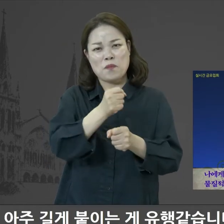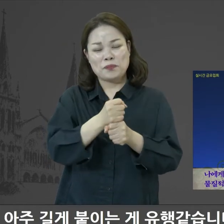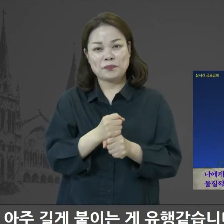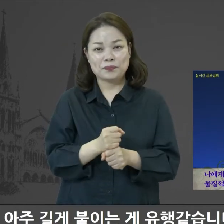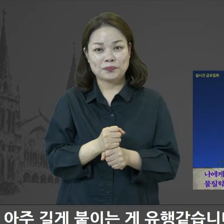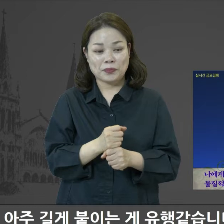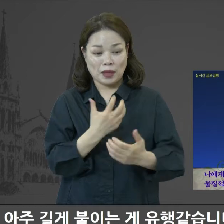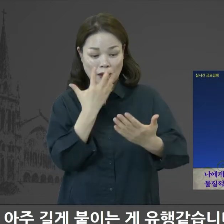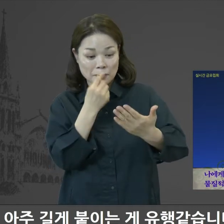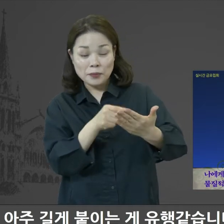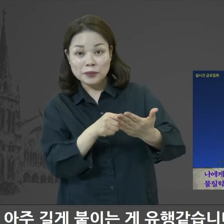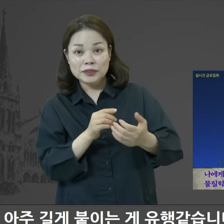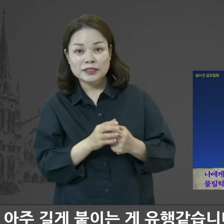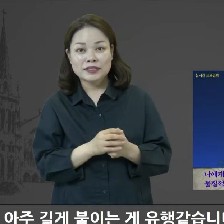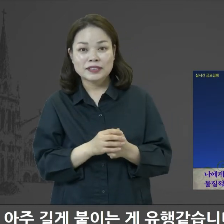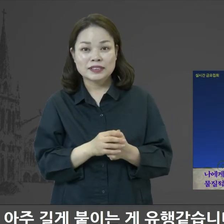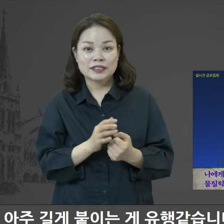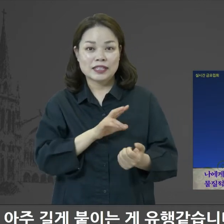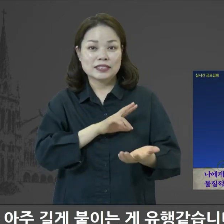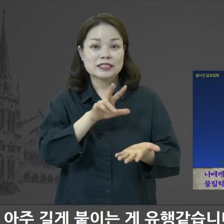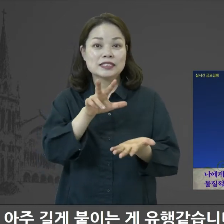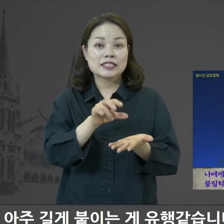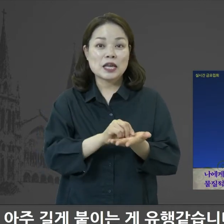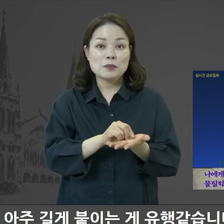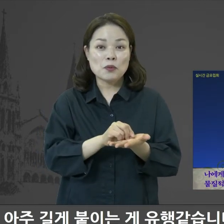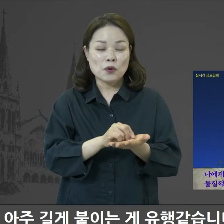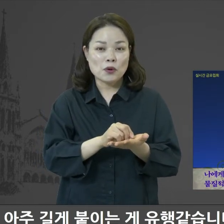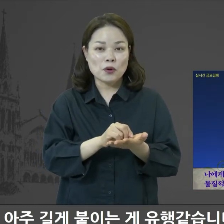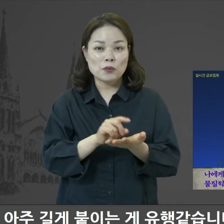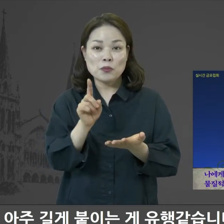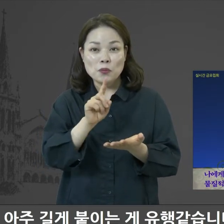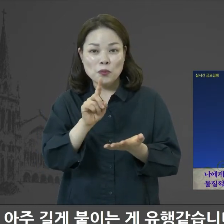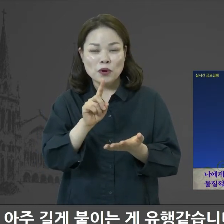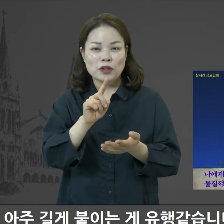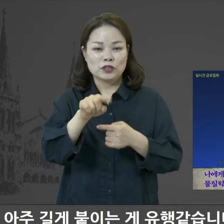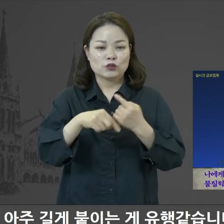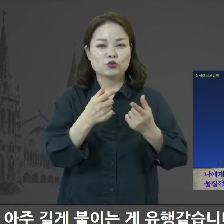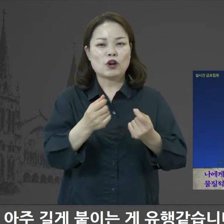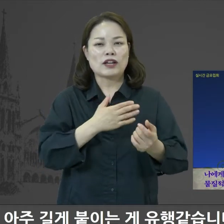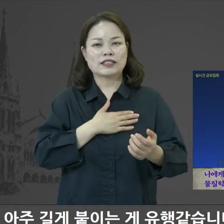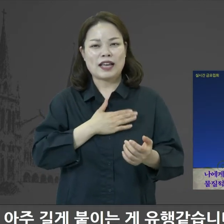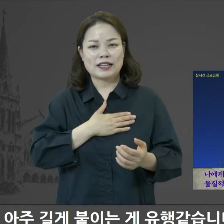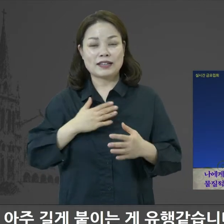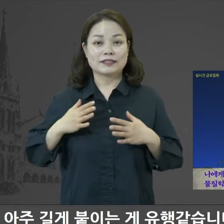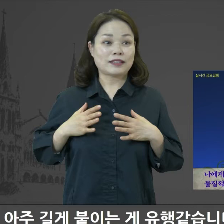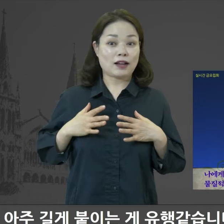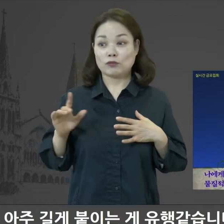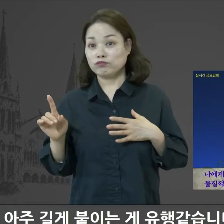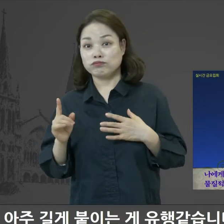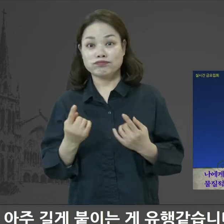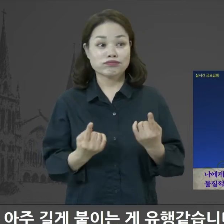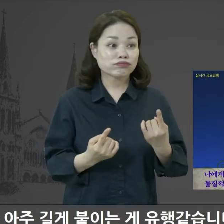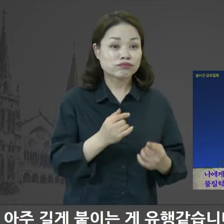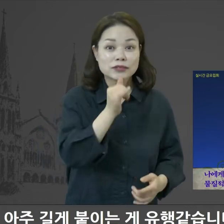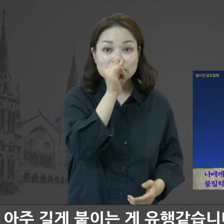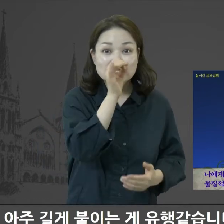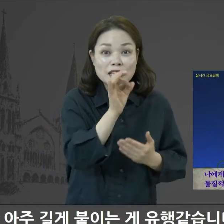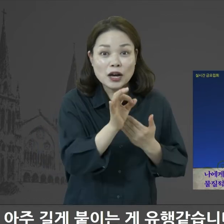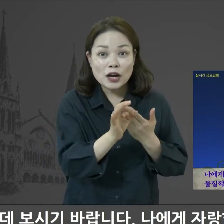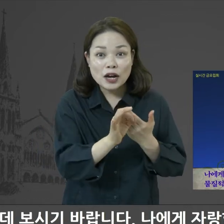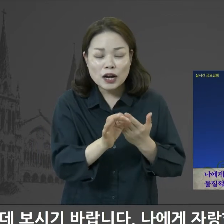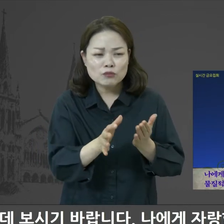바랍니다. 같이 한번 제목 보실까요? 읽어보겠습니다. 나에게 자랑할 그 무엇이